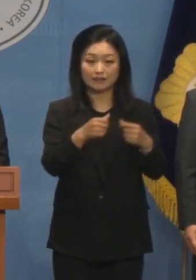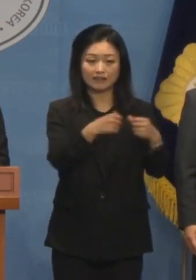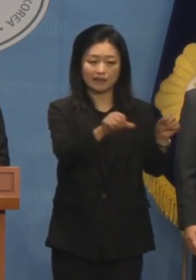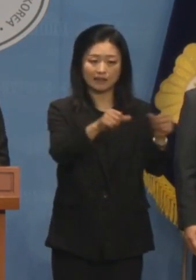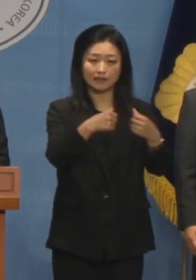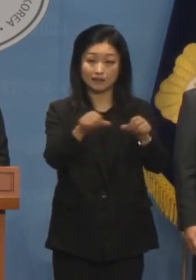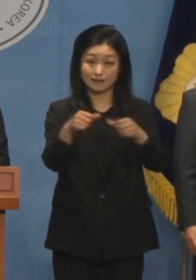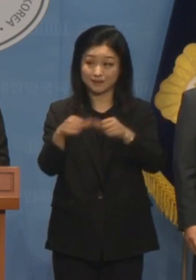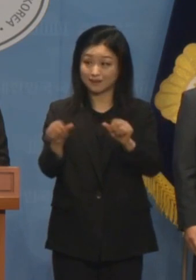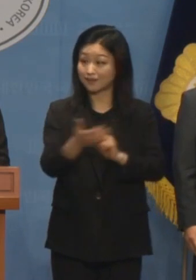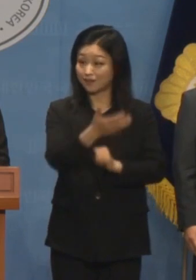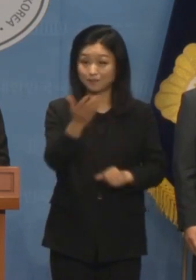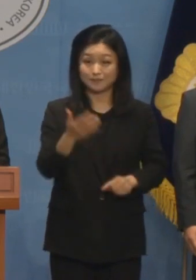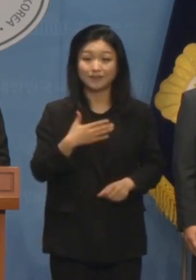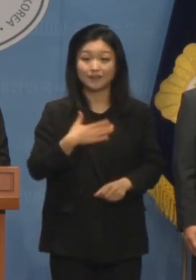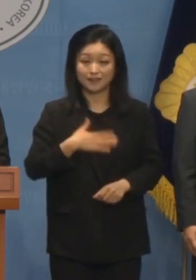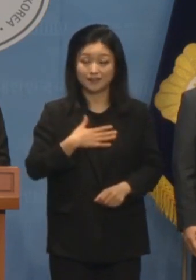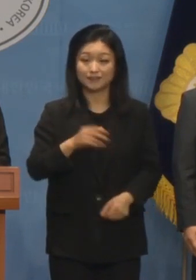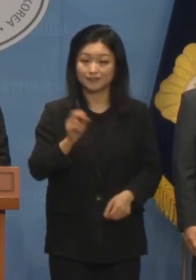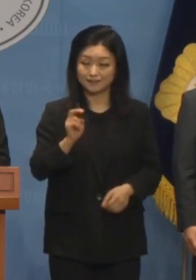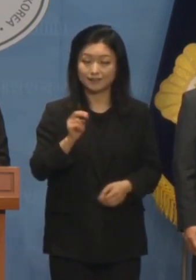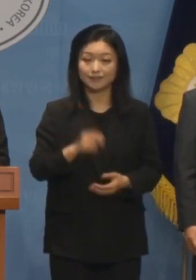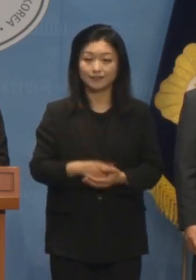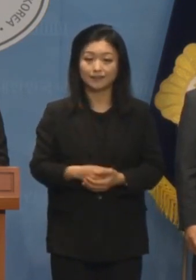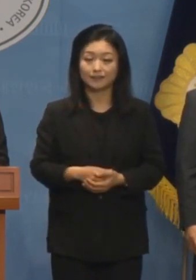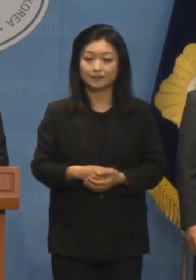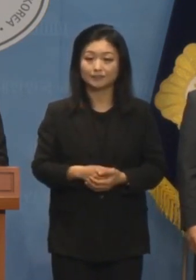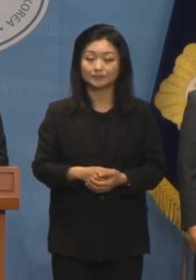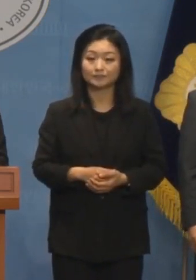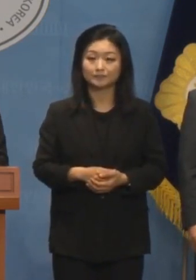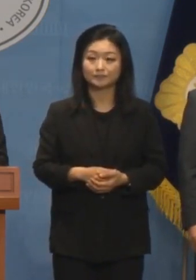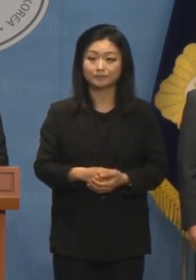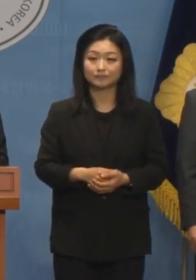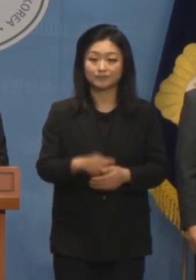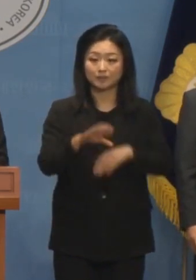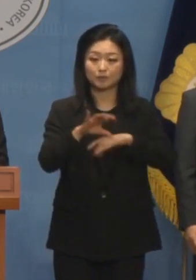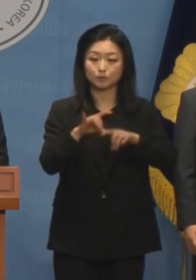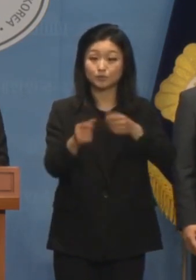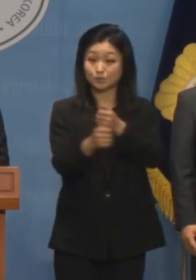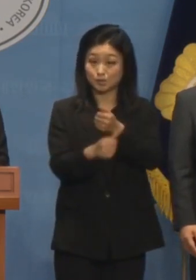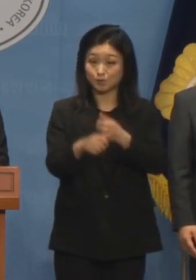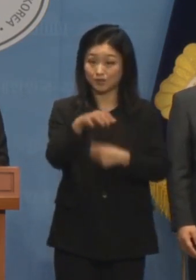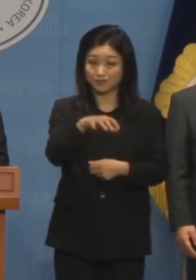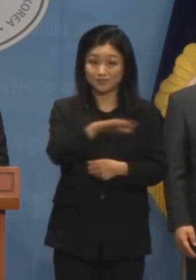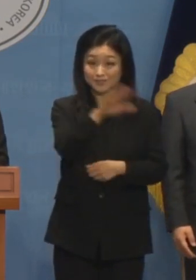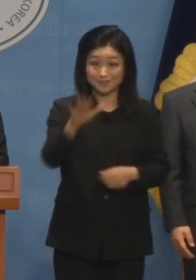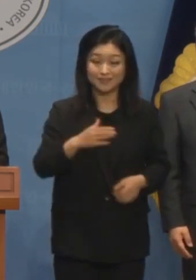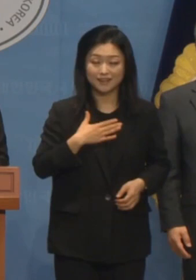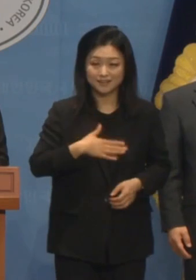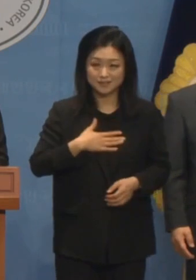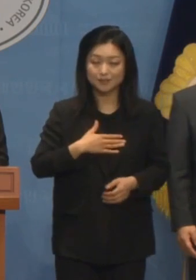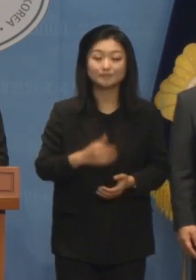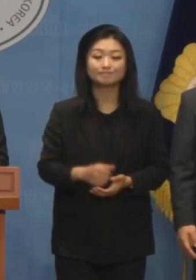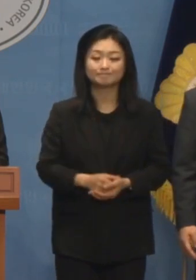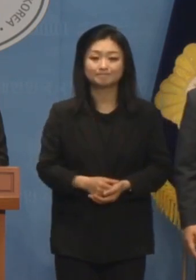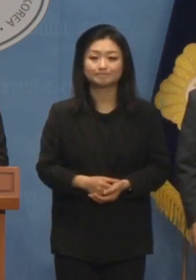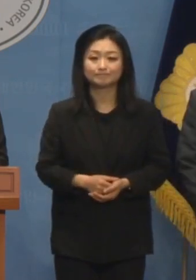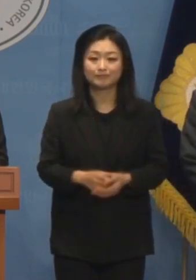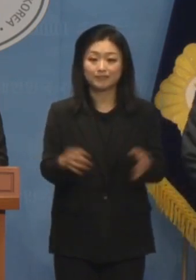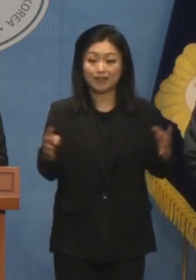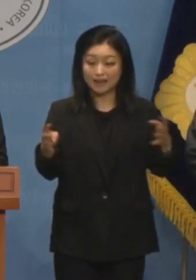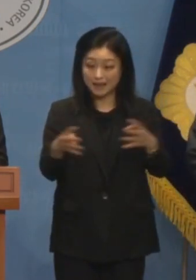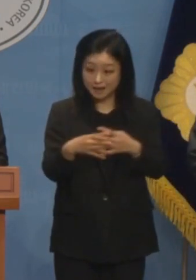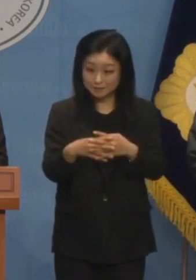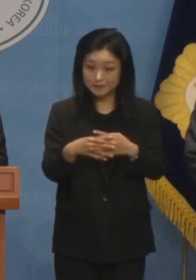있는 거는 너무나 잘 알고 계실 겁니다. 가장 대표적인 곳이 방통위였죠. 그래서 이